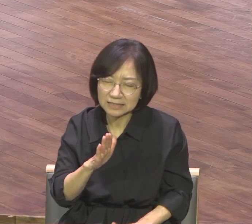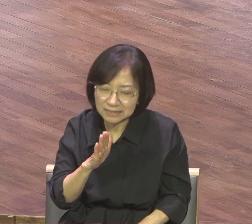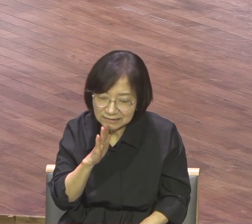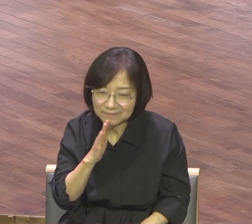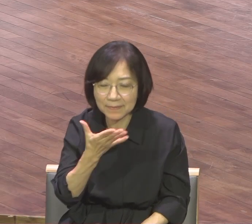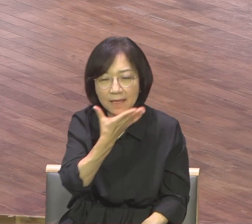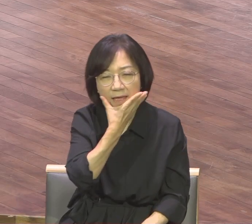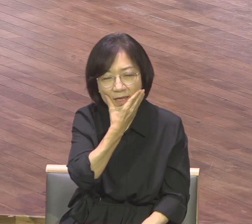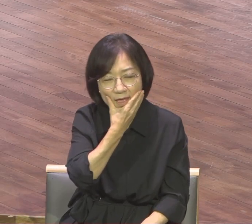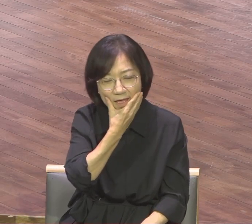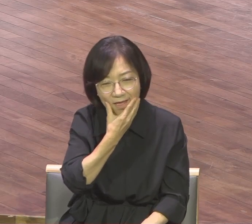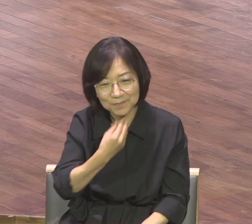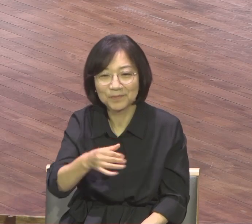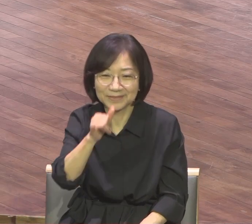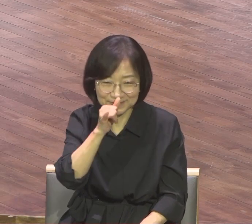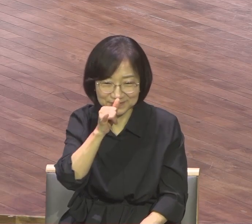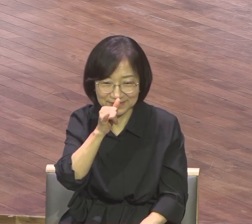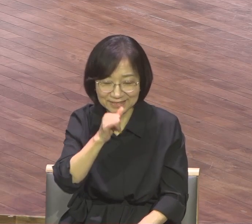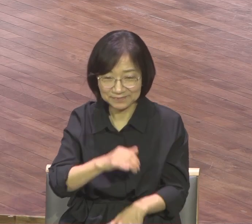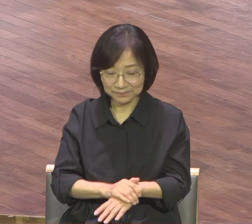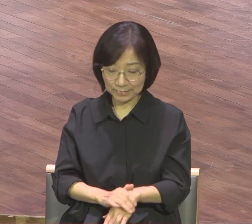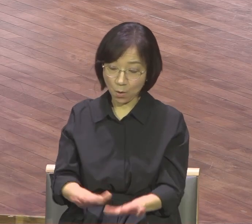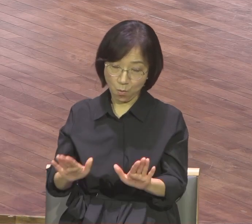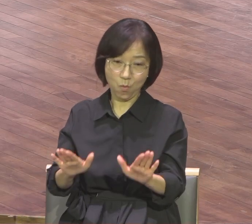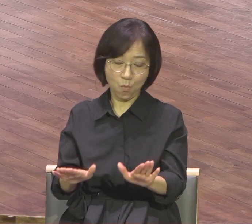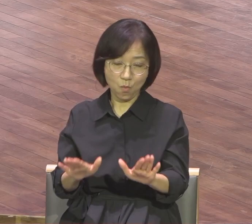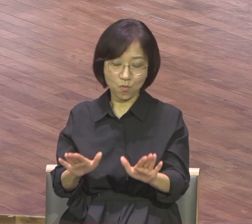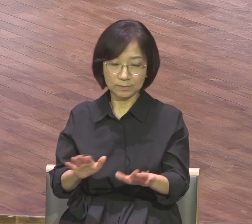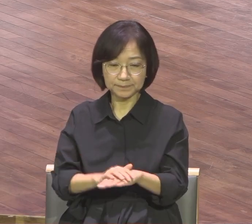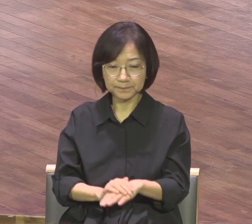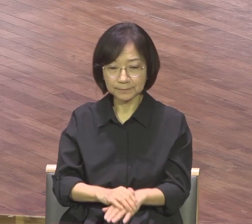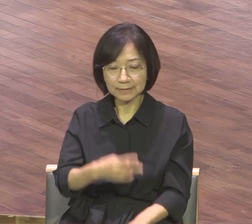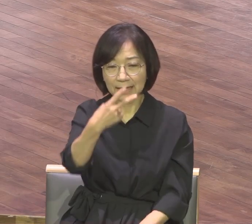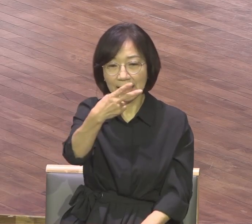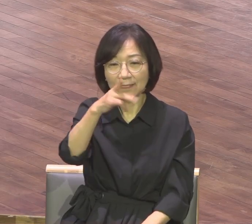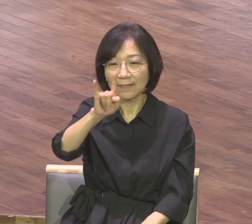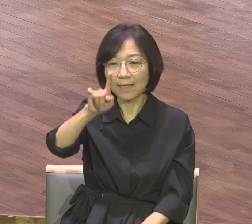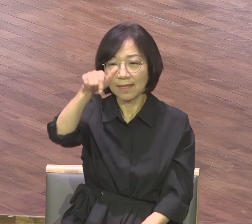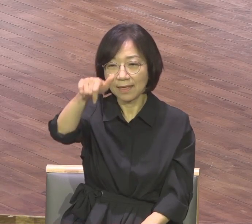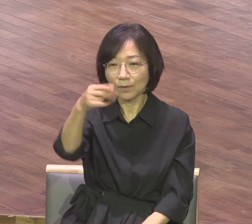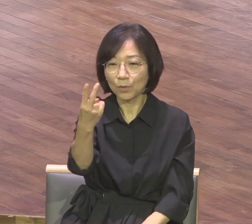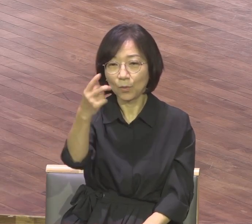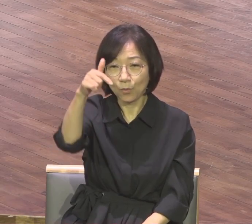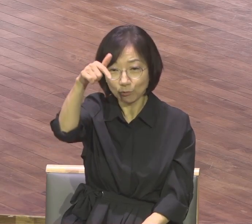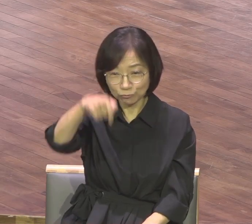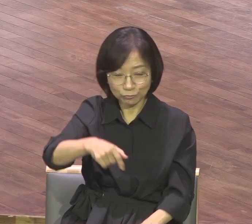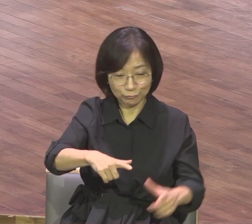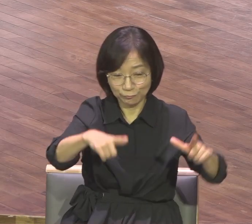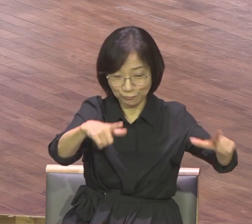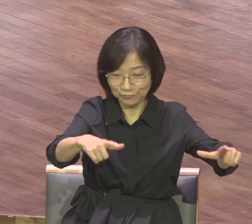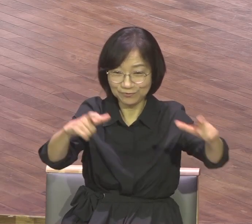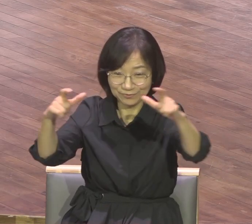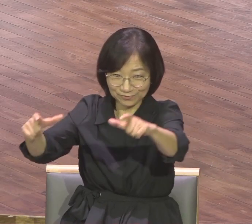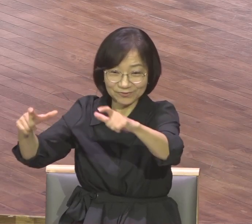행복. 자, 대교구 중심으로 지금 오늘을 뭐 D-Day로 잡고 세 가족